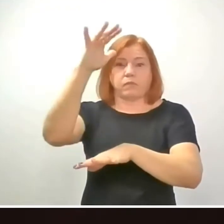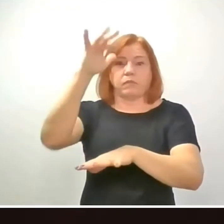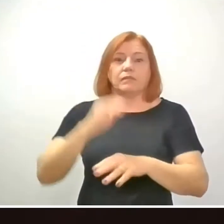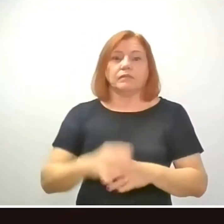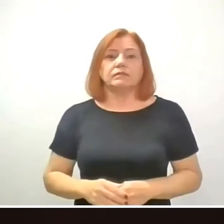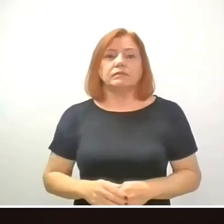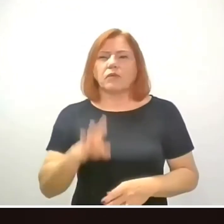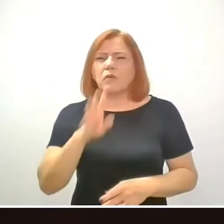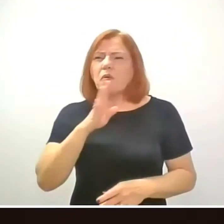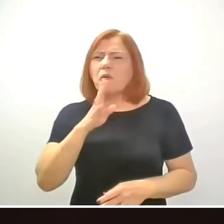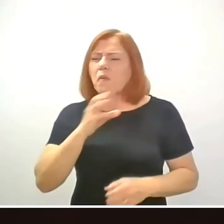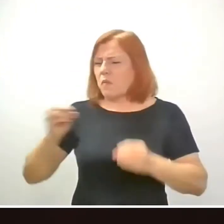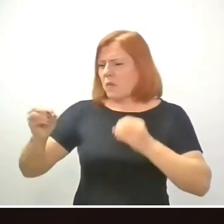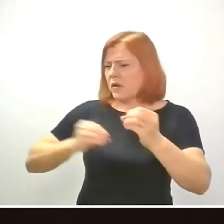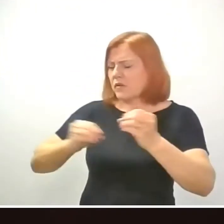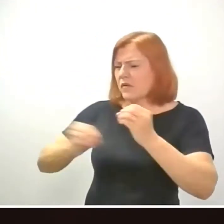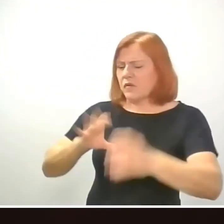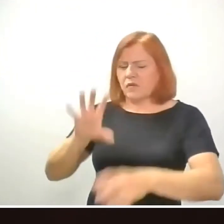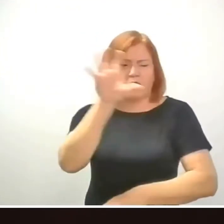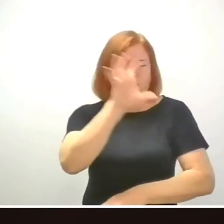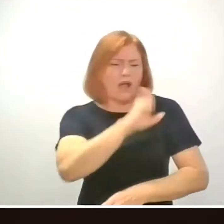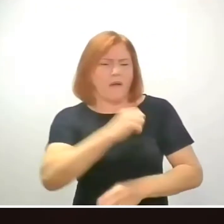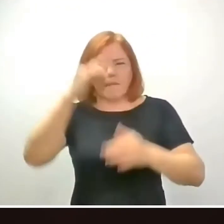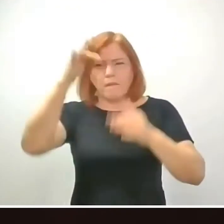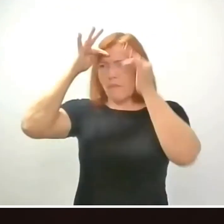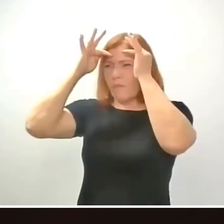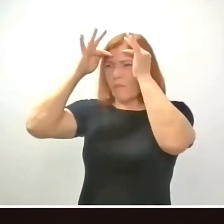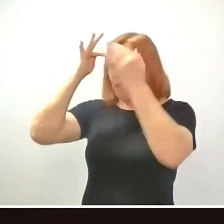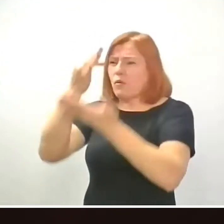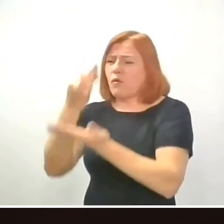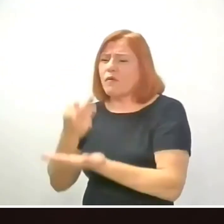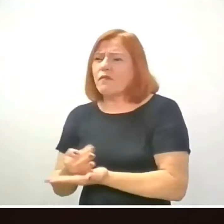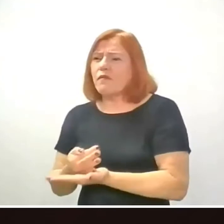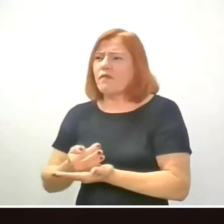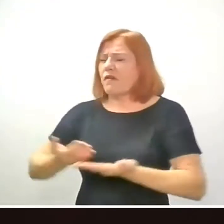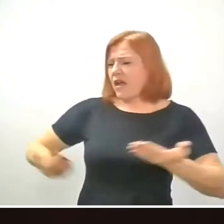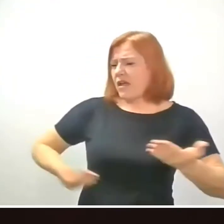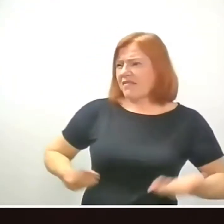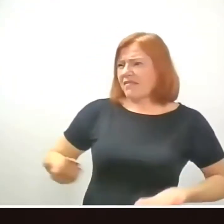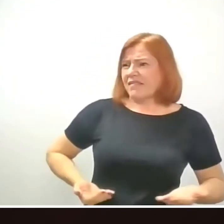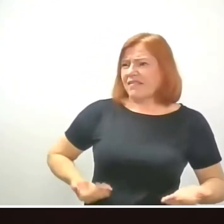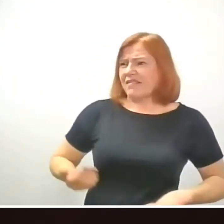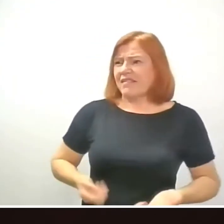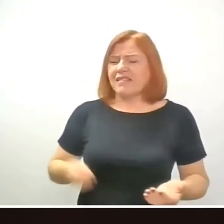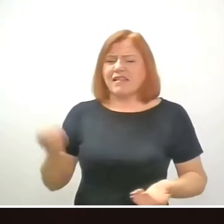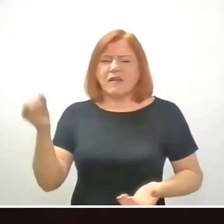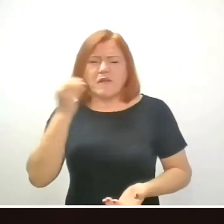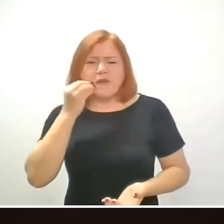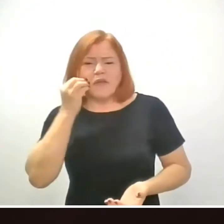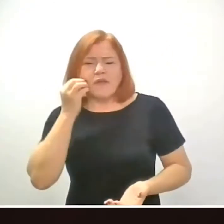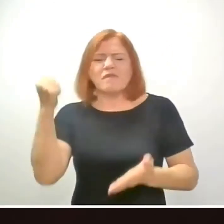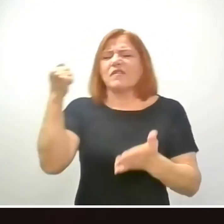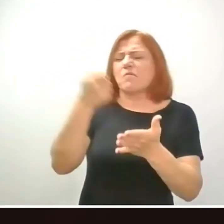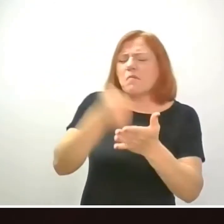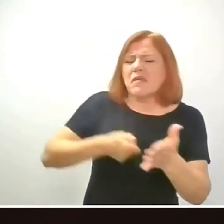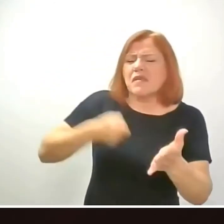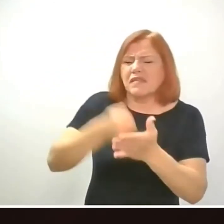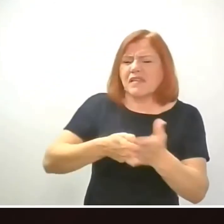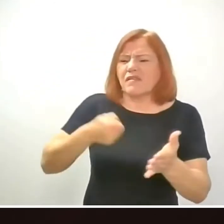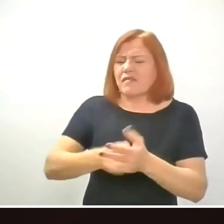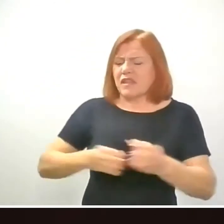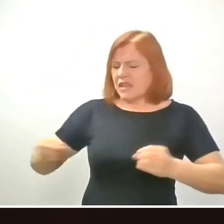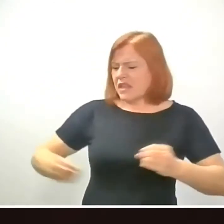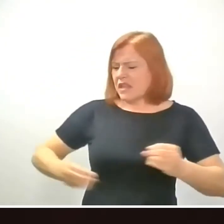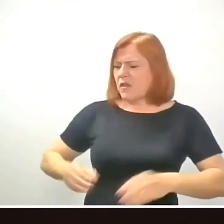teu amor, a tua fé, o teu serviço e a tua perseverança e as tuas últimas obras, mais numerosas do que as